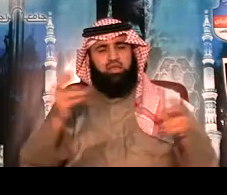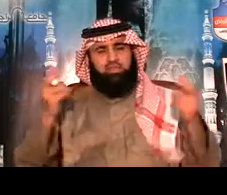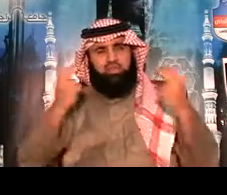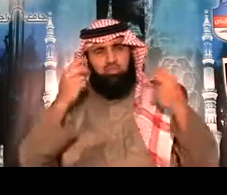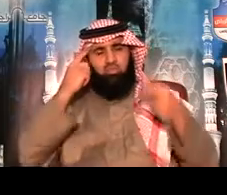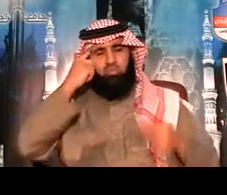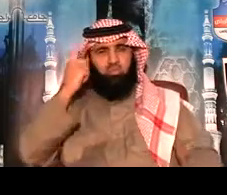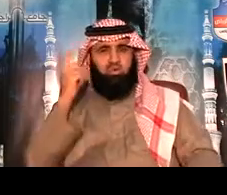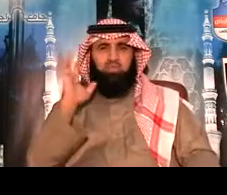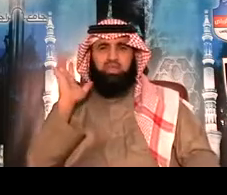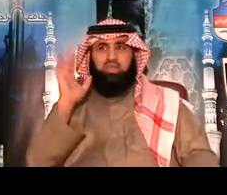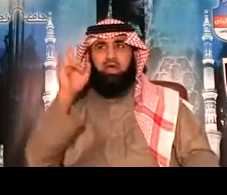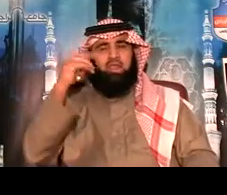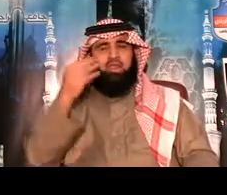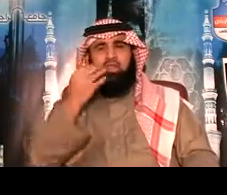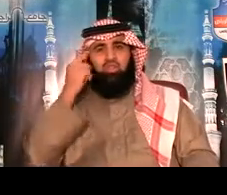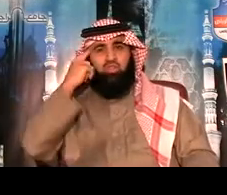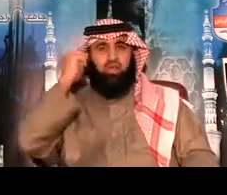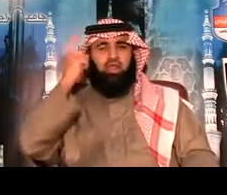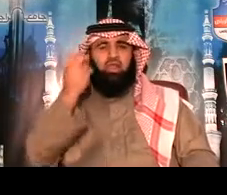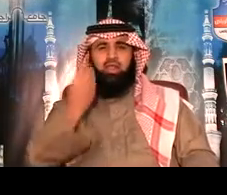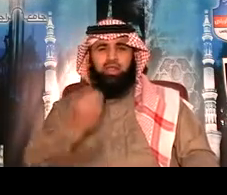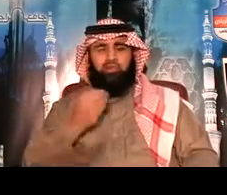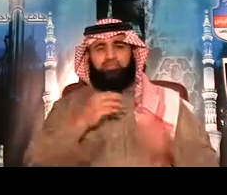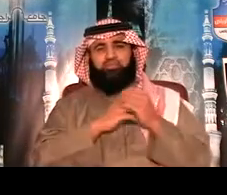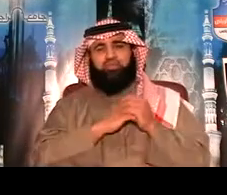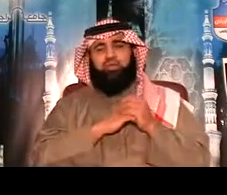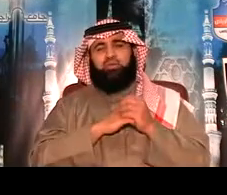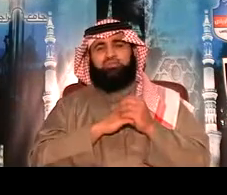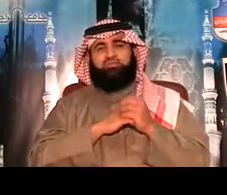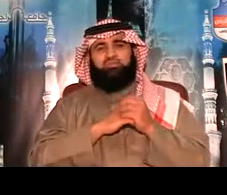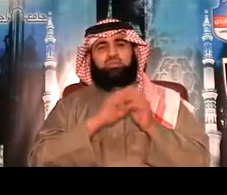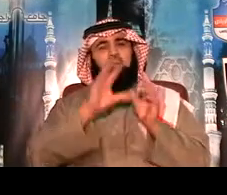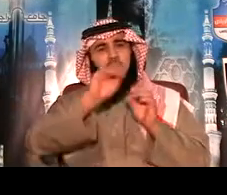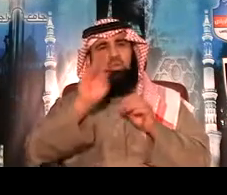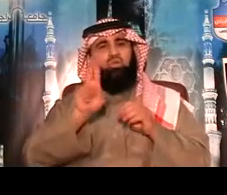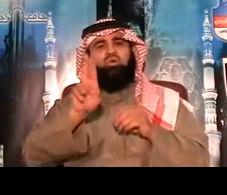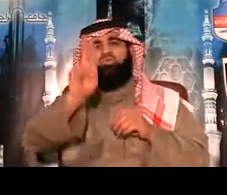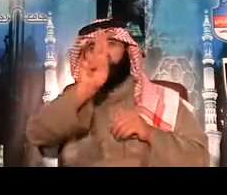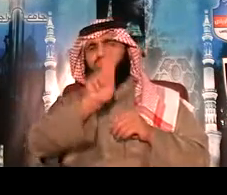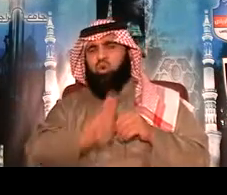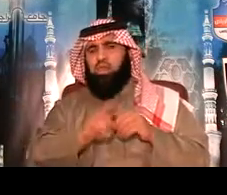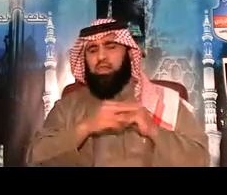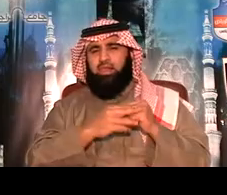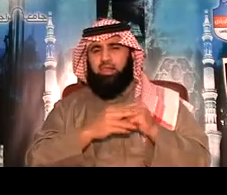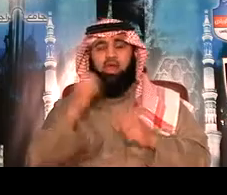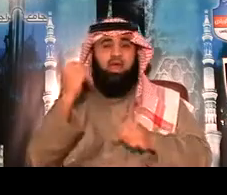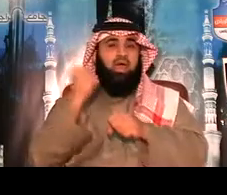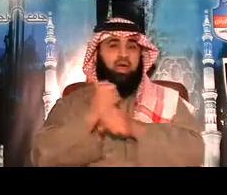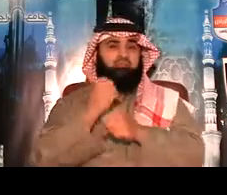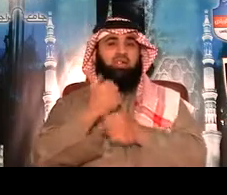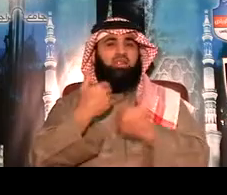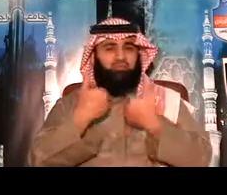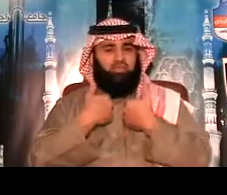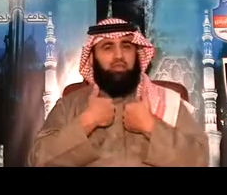يذكرون الله إلا قليلا. وربما يسأل سائل: ما حكم العمل عندما يكون الدافع